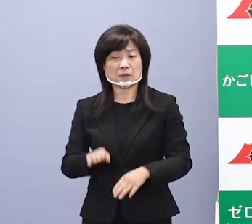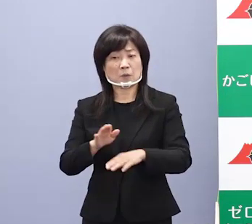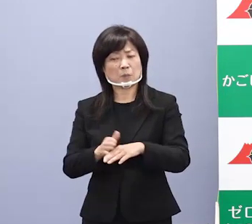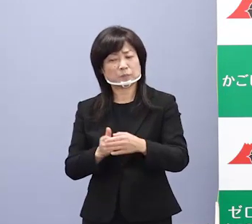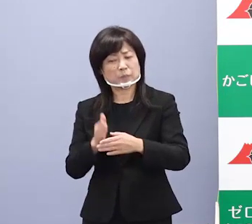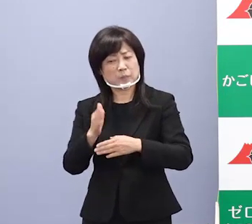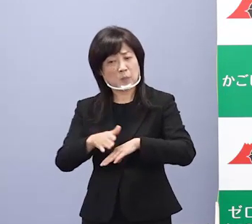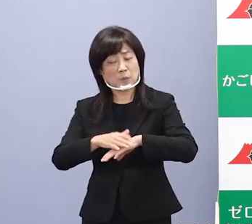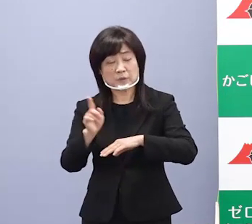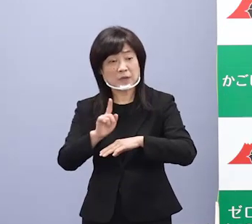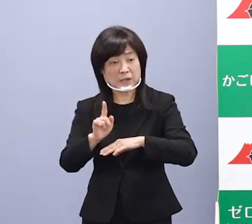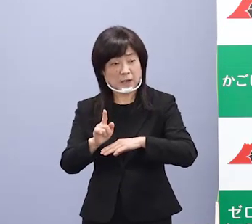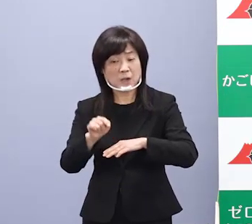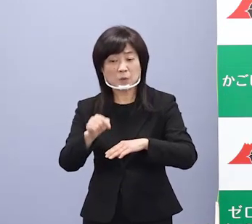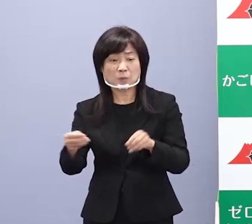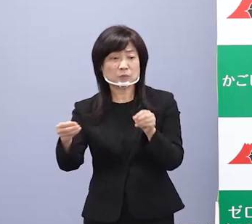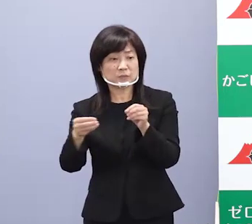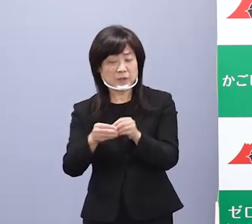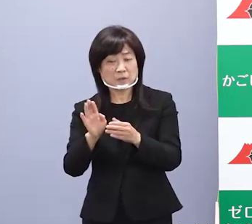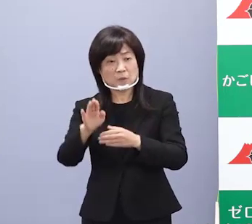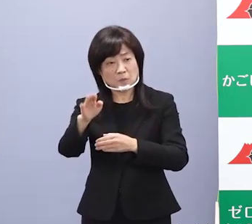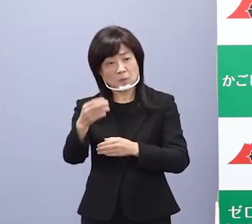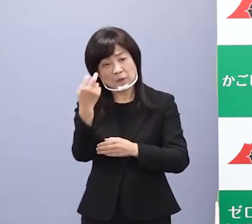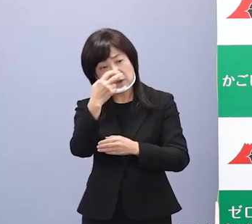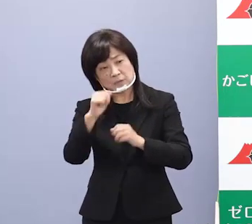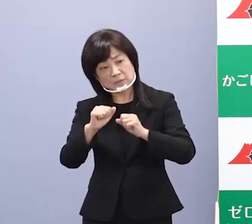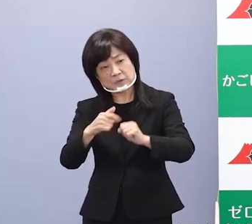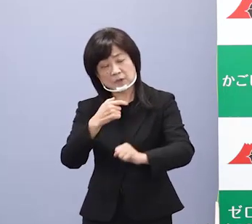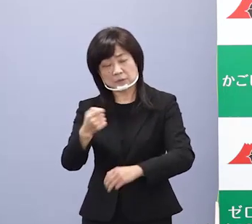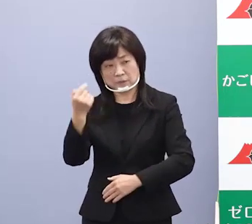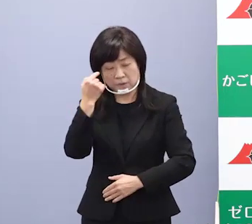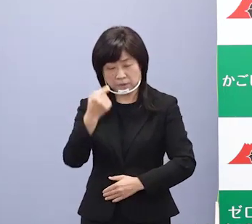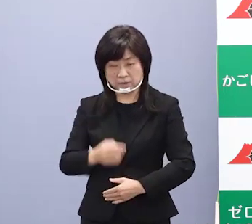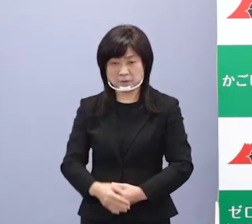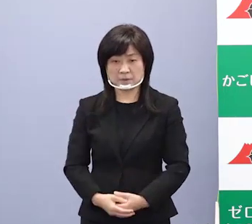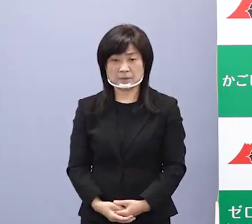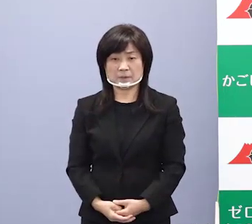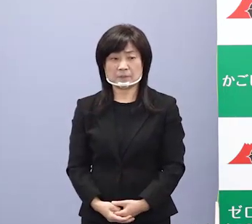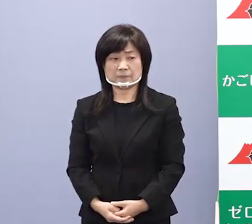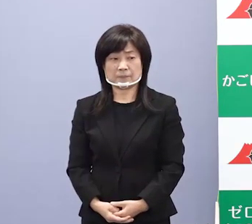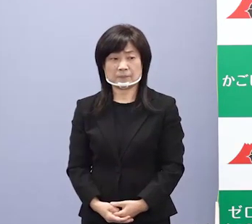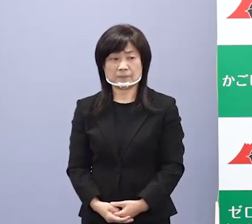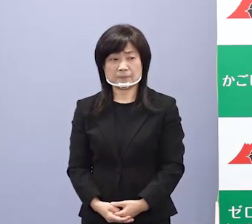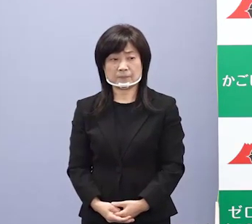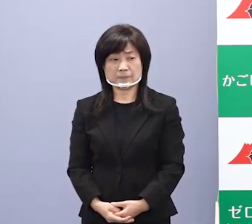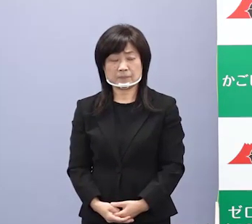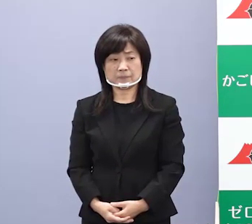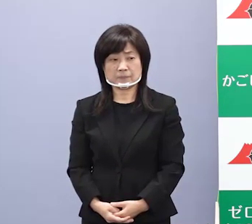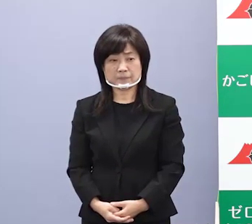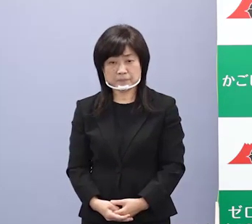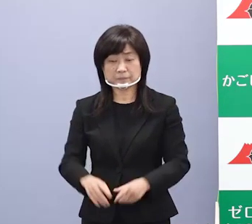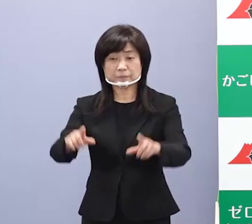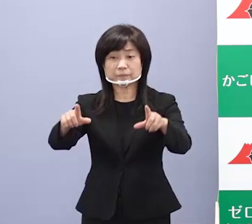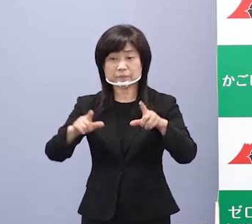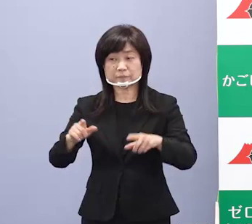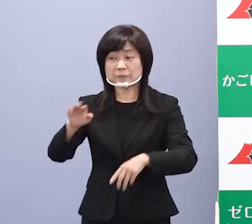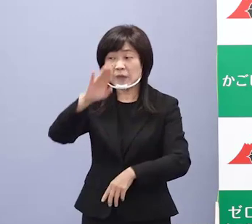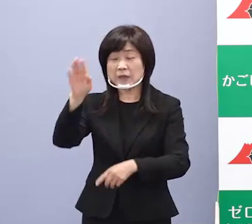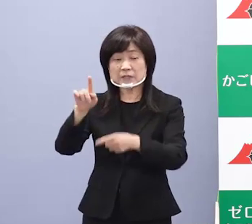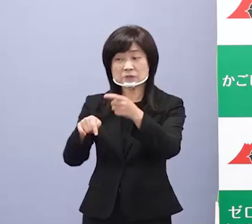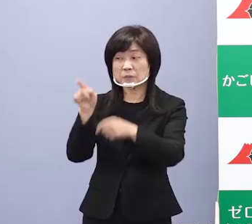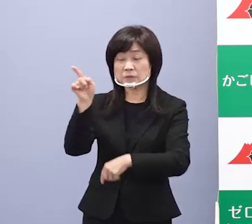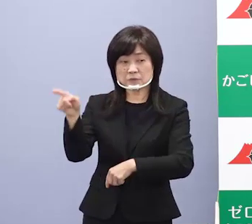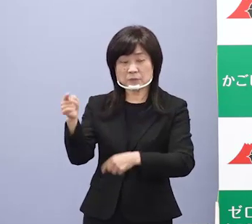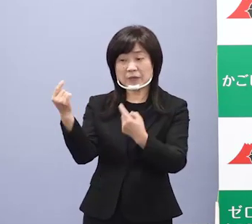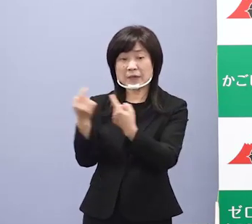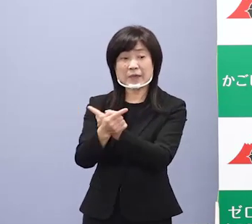られるかといったところも含めて今後検討を進めていきたいというふうに考えております。 現状気象庁としてはその変